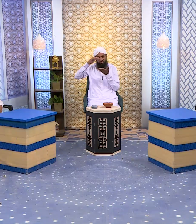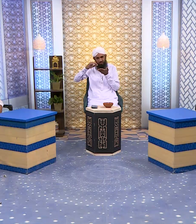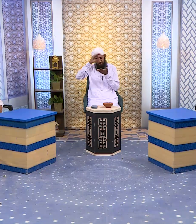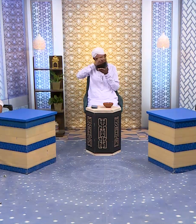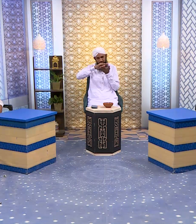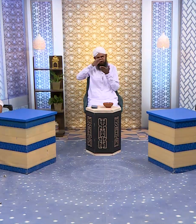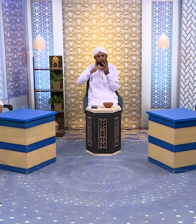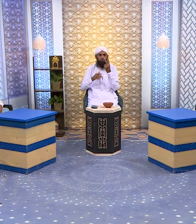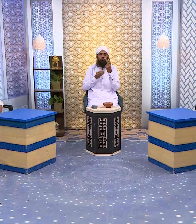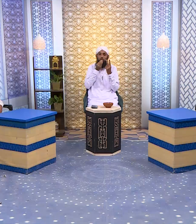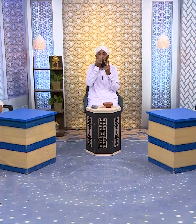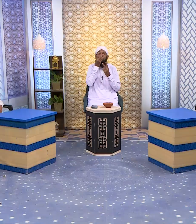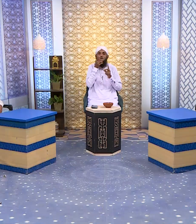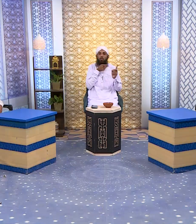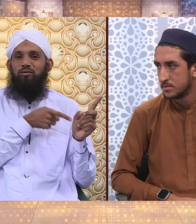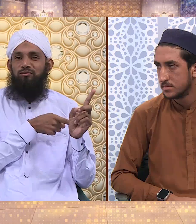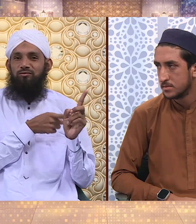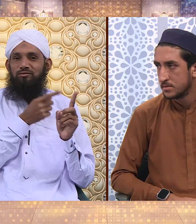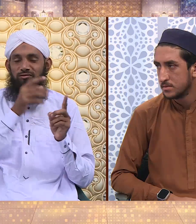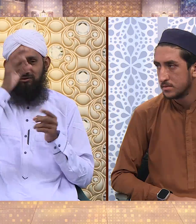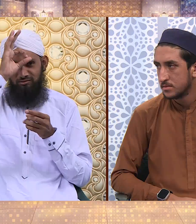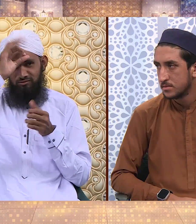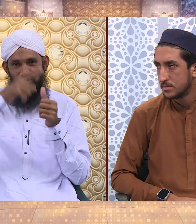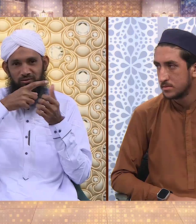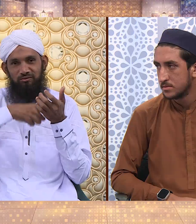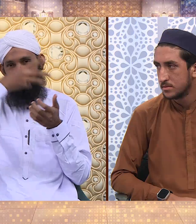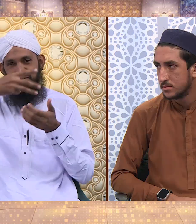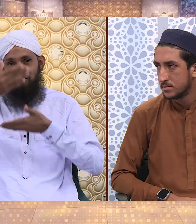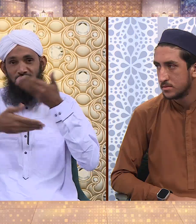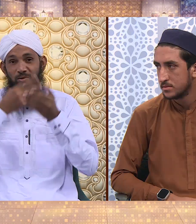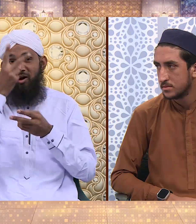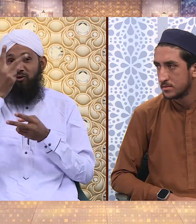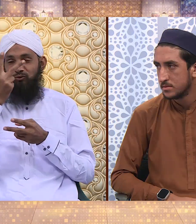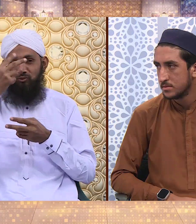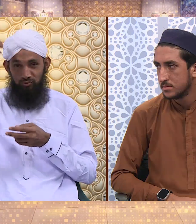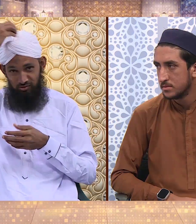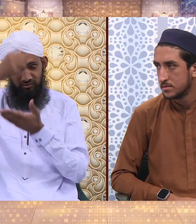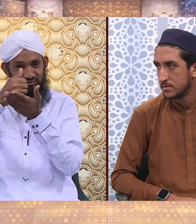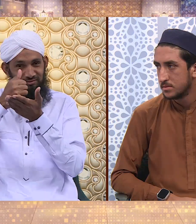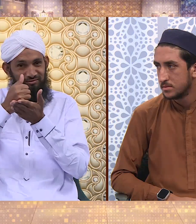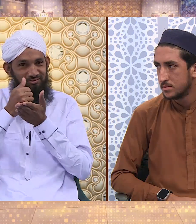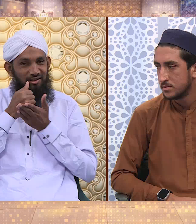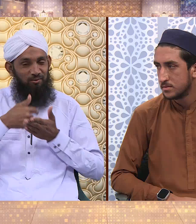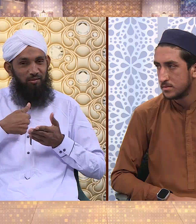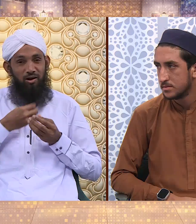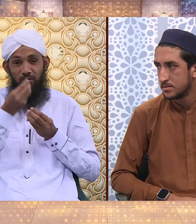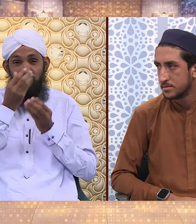بارگاہ رسالت میں ارز کرتے ہیں ان دو کا صدقہ جن کو کہا میرے پھول ہیں کیجے رضا کو حشر میں